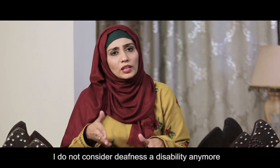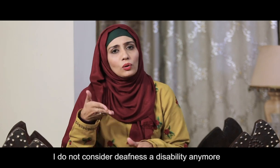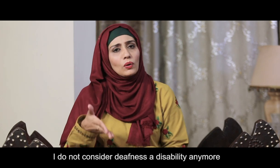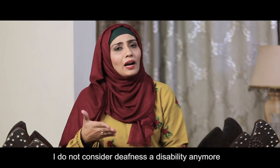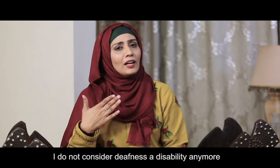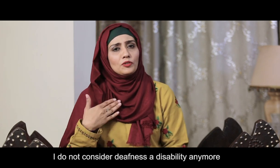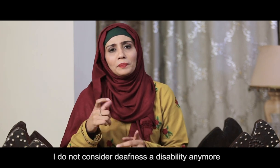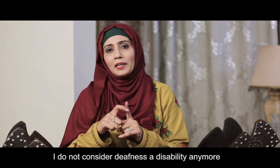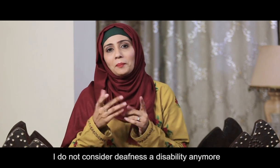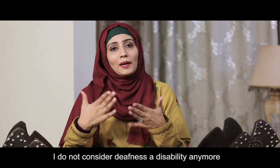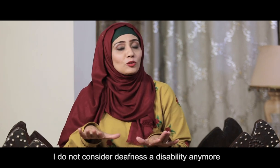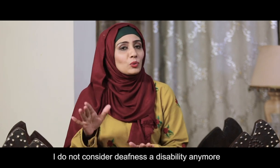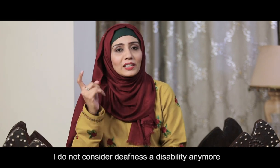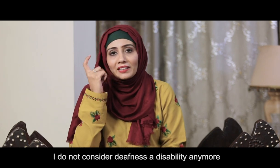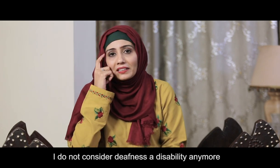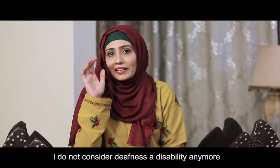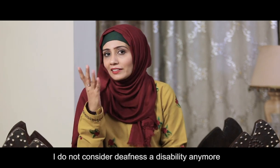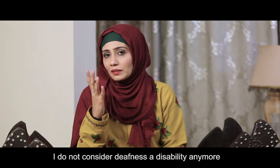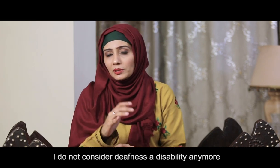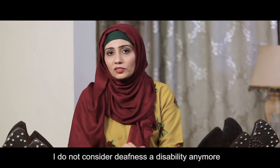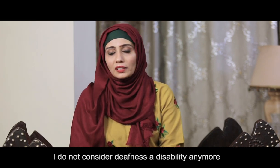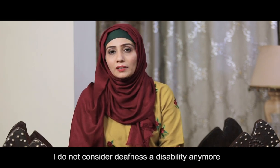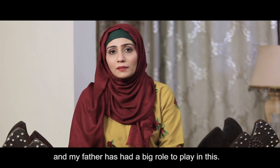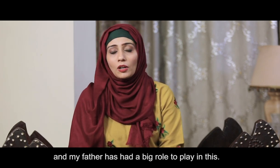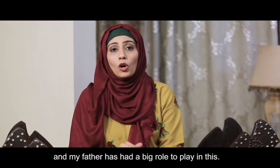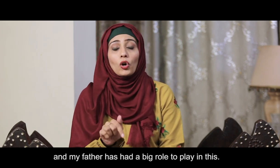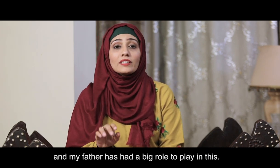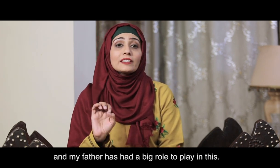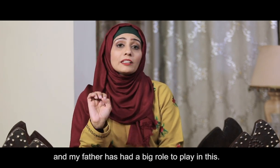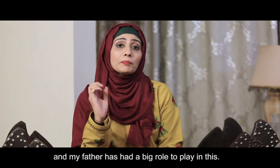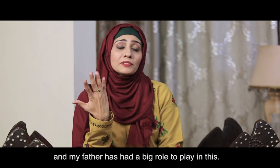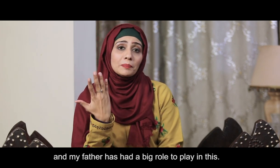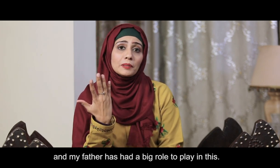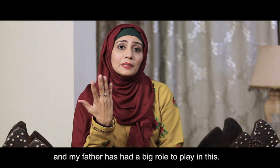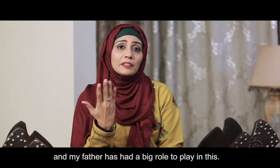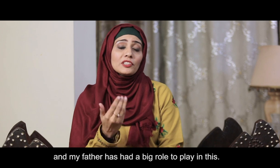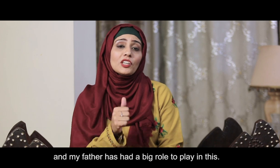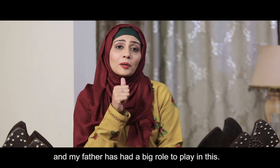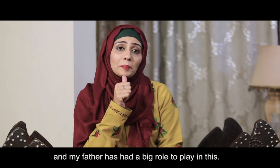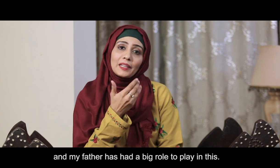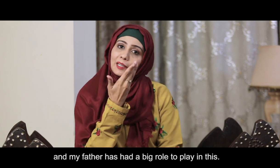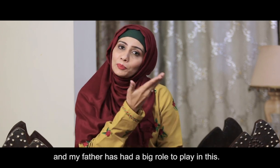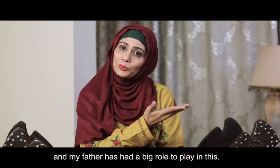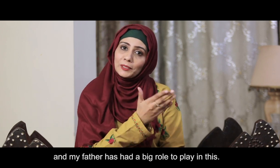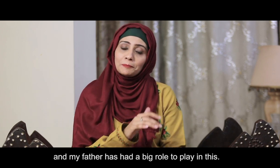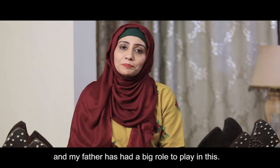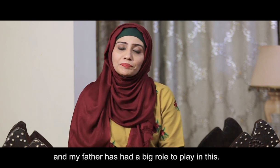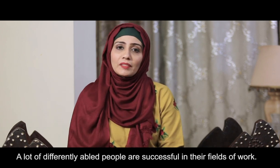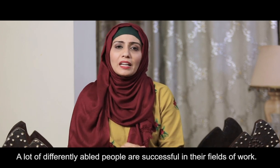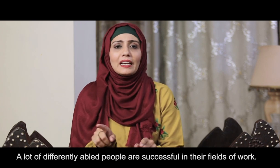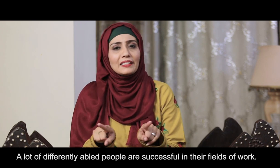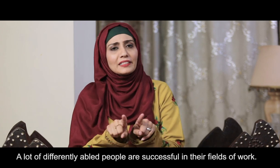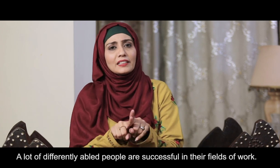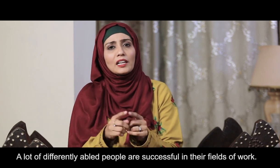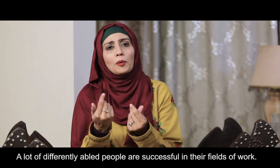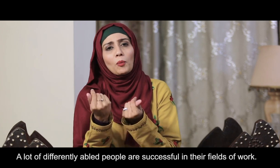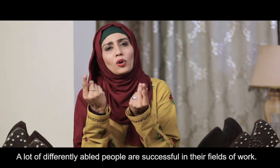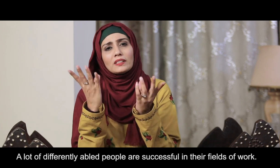माजूरी को आज मैं माजूरी नहीं समझती और इसकी सबसे बड़ी वजह मेरे अबू हैं। इसी तरह बहुत